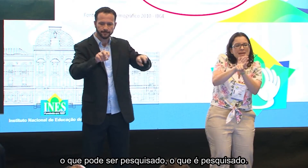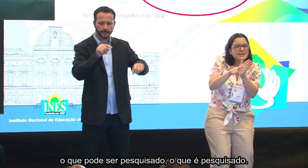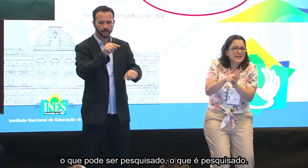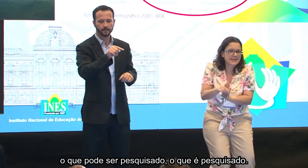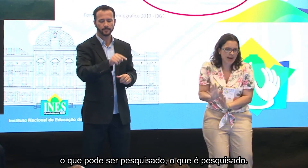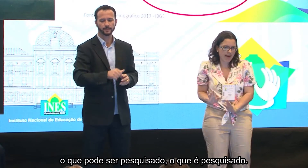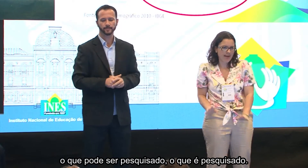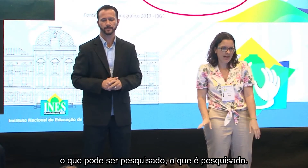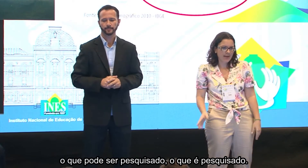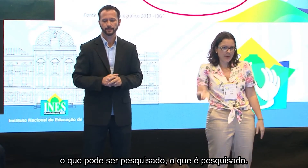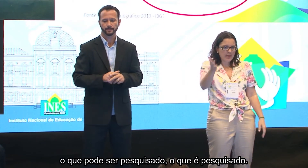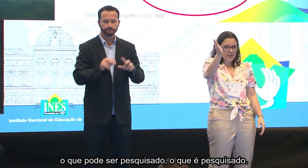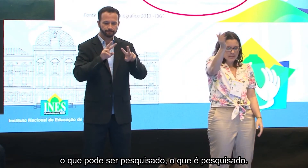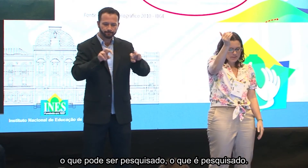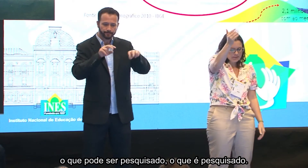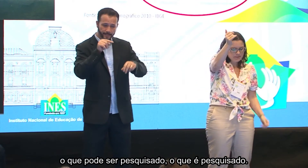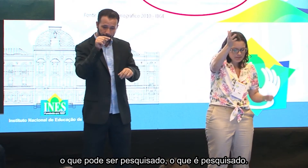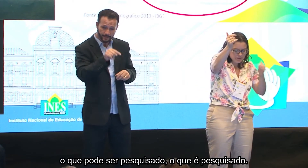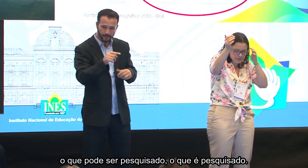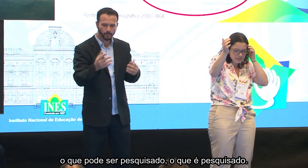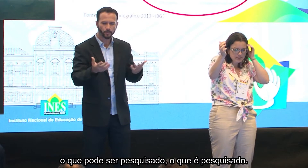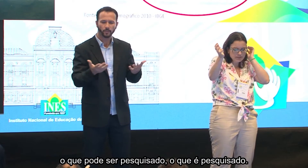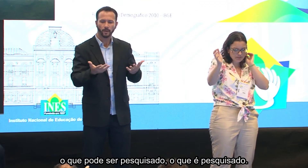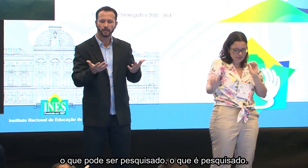pode ser pesquisado, o que é pesquisado.